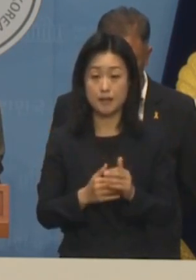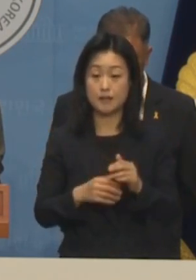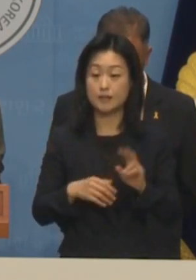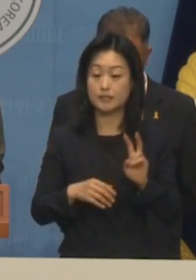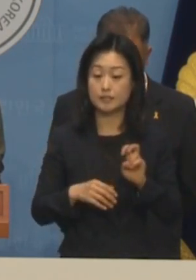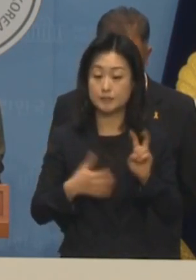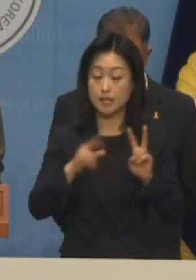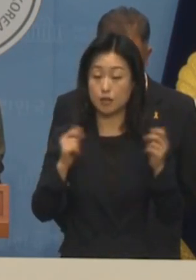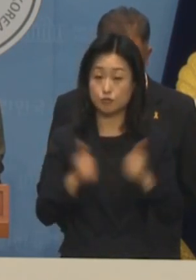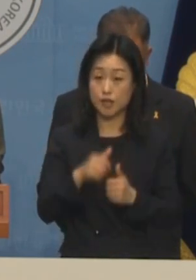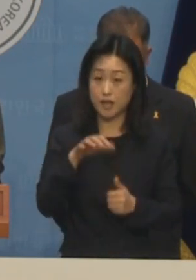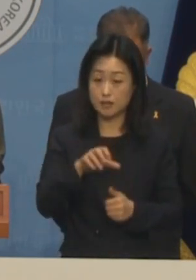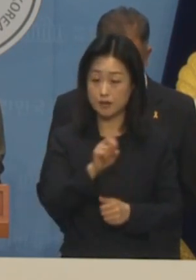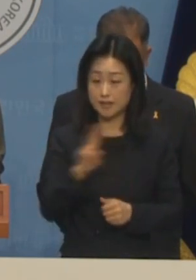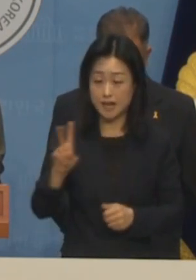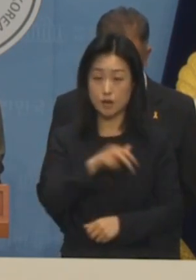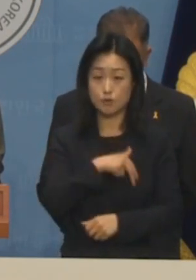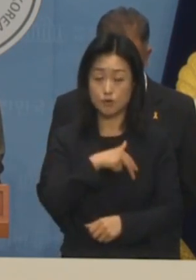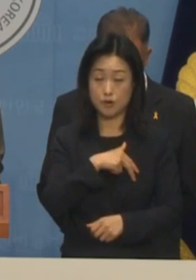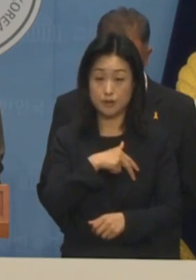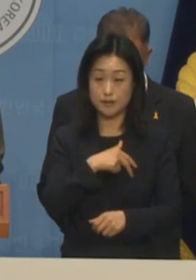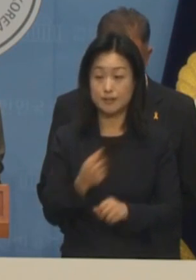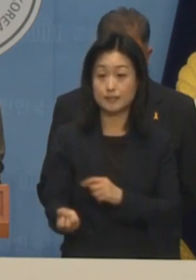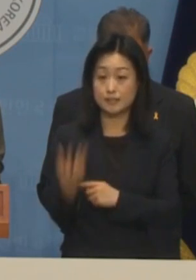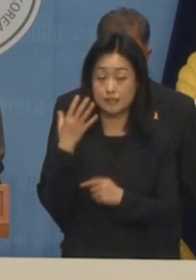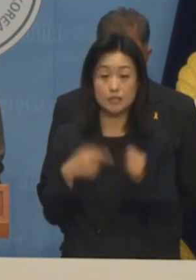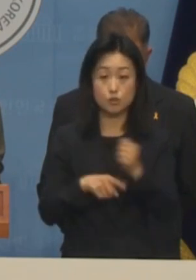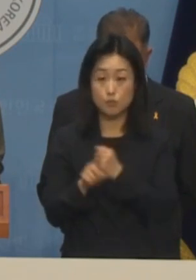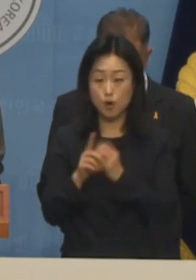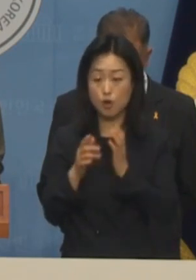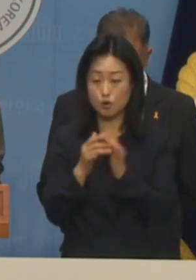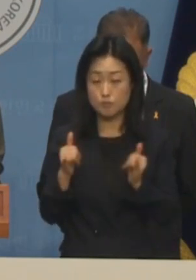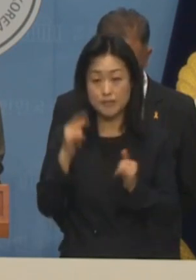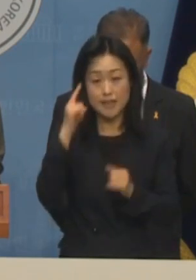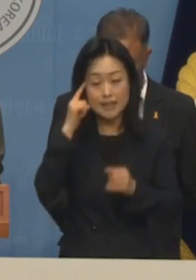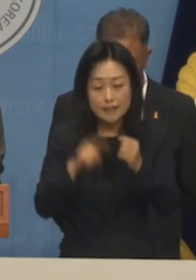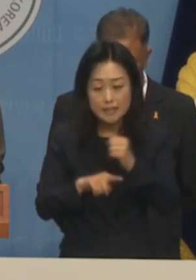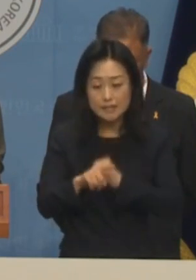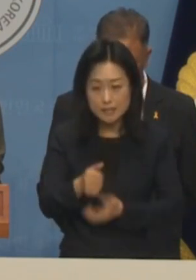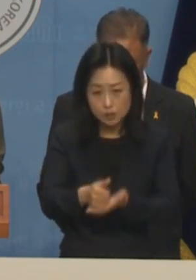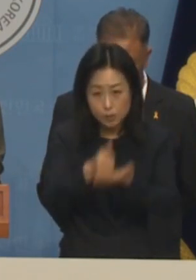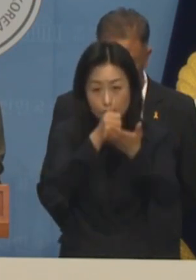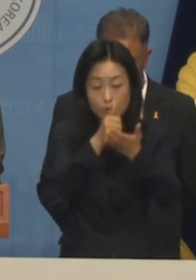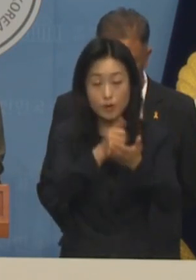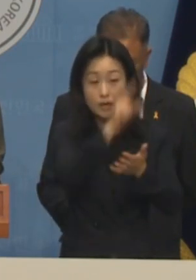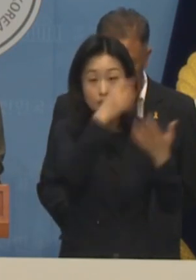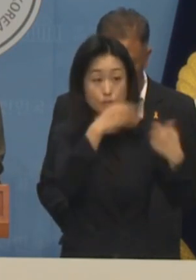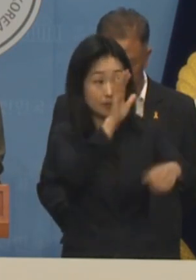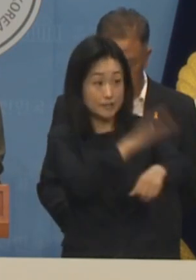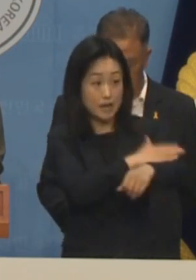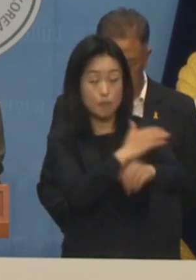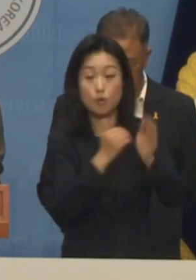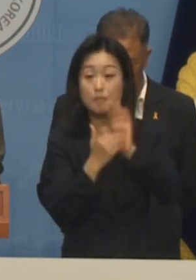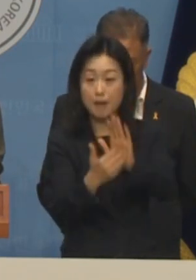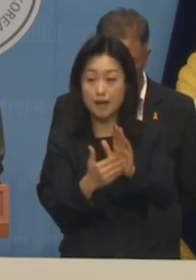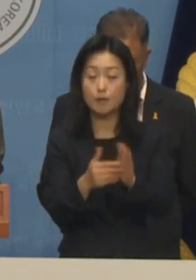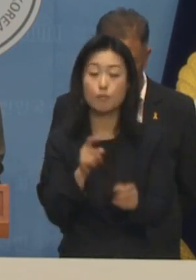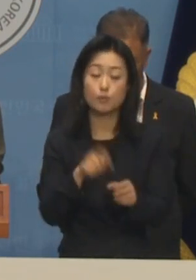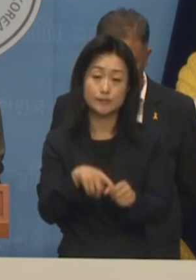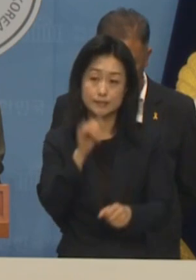국회에서 야당의 압도적인 지지를 받은 것은 국민의 뜻을 잘 헤아려 현 정부의 실정을 막아달라는